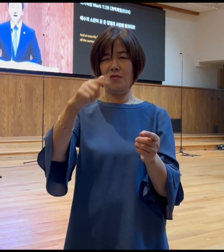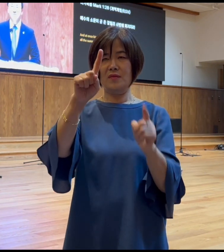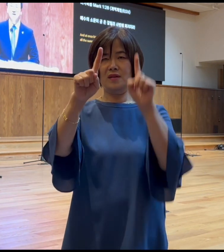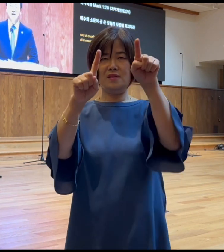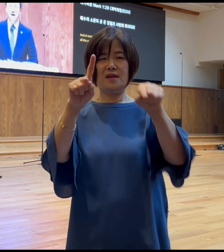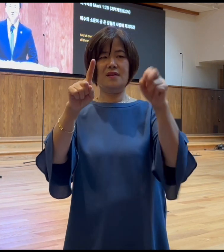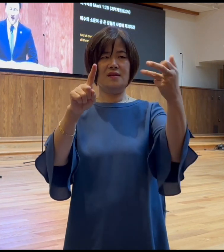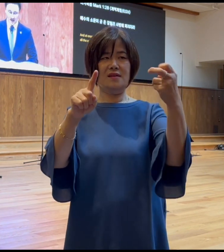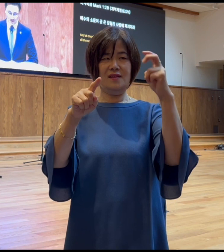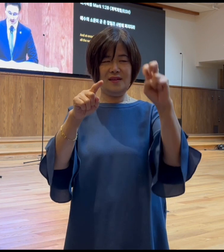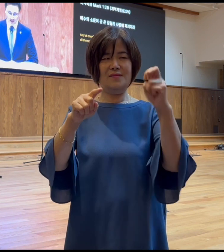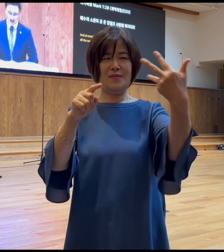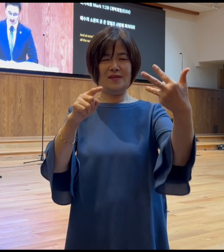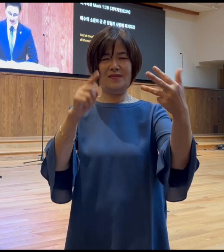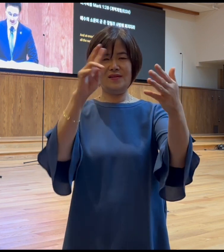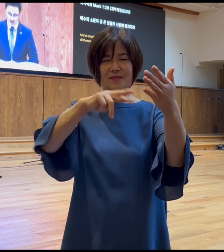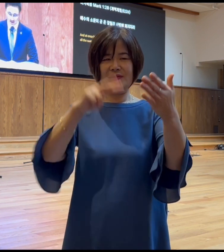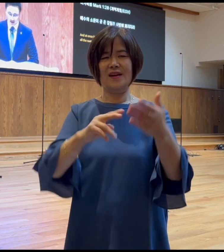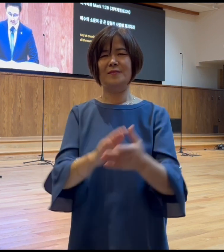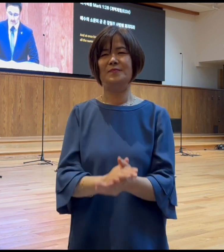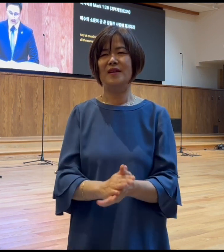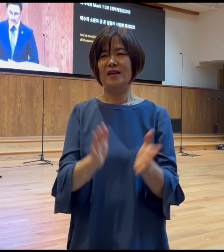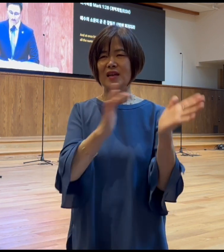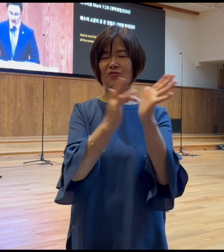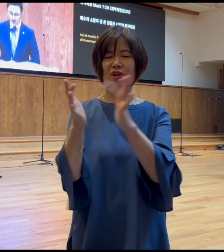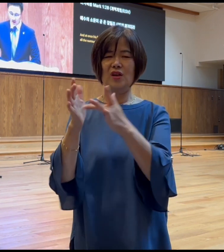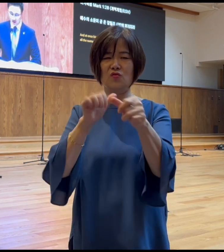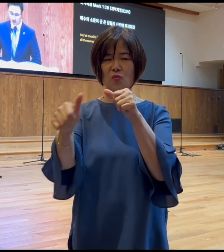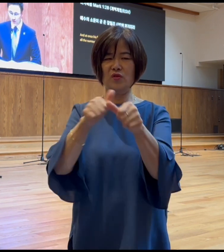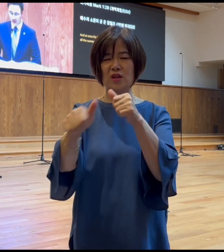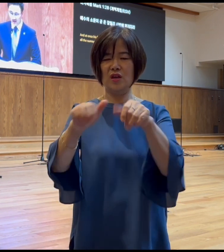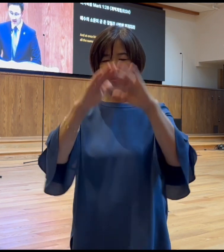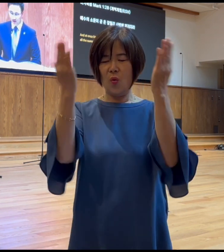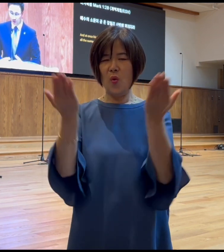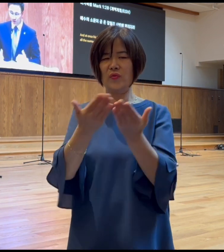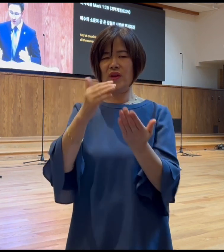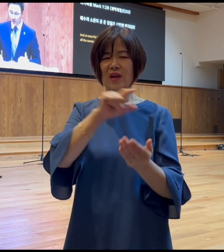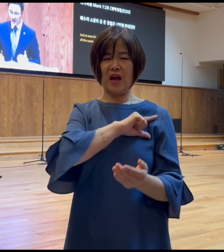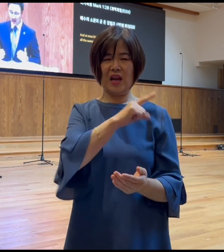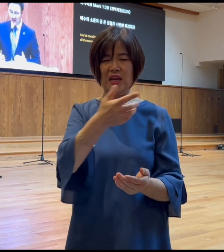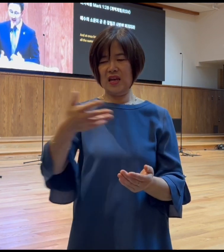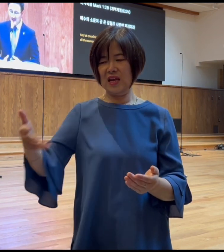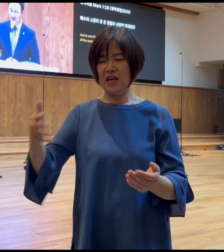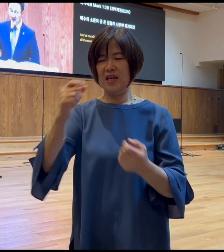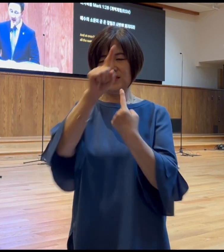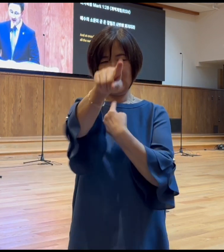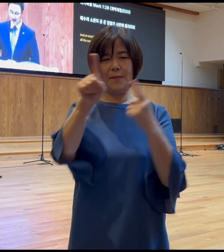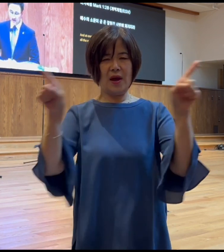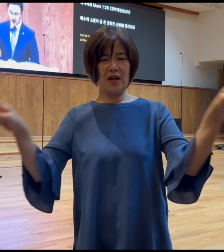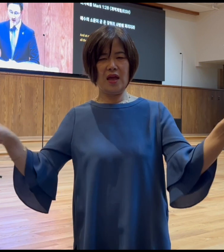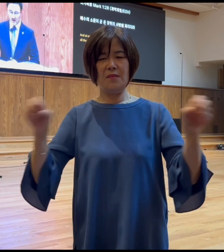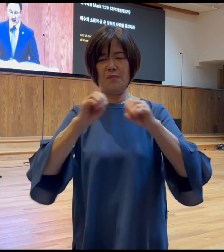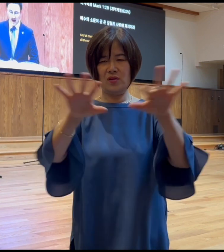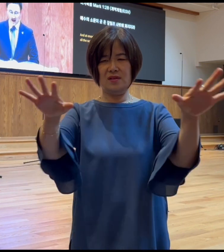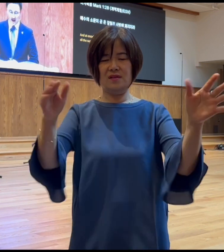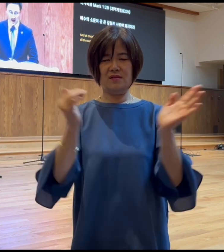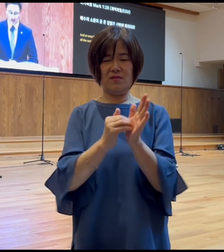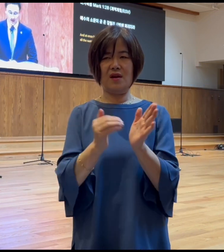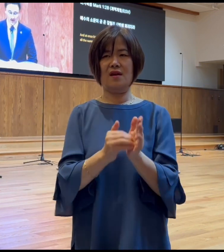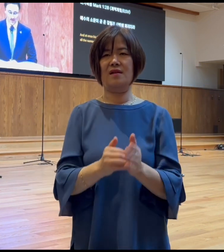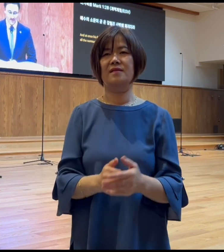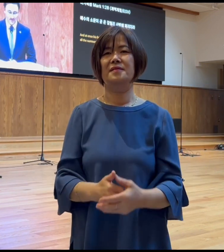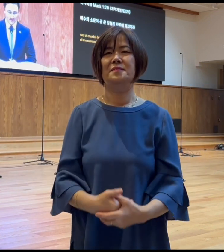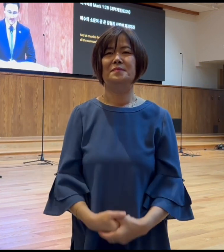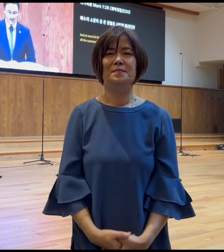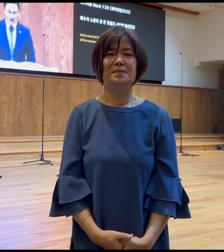목소리로 함께 합독하겠습니다. 시작. 예수의 소문이 곧 온 갈릴리 사방에 퍼지더라.